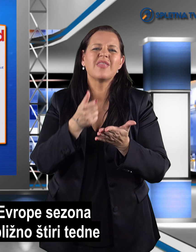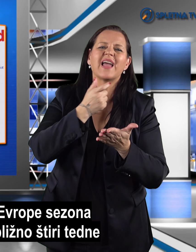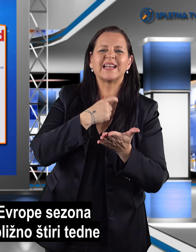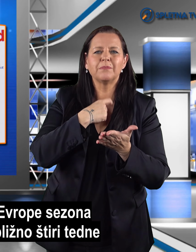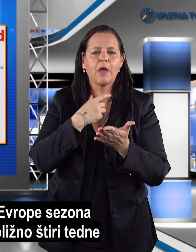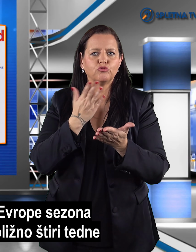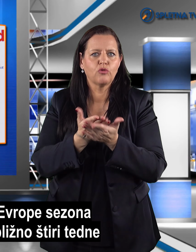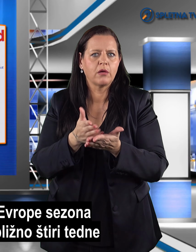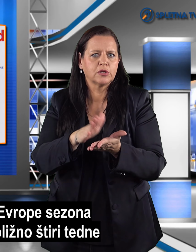prej kot prejšnja leta.